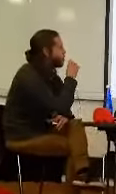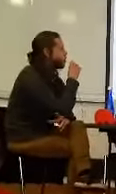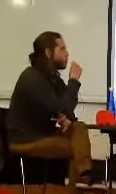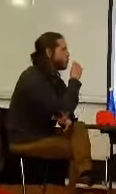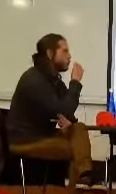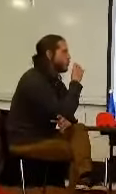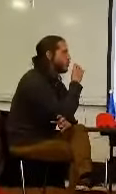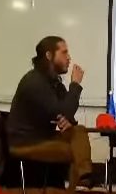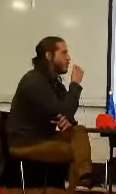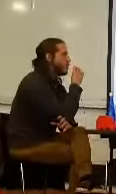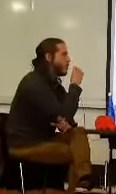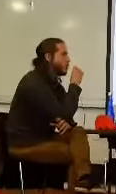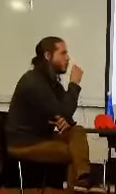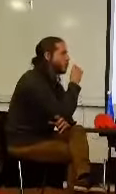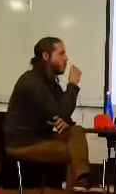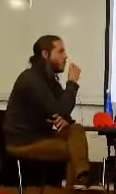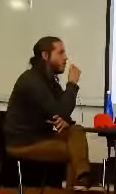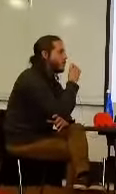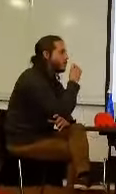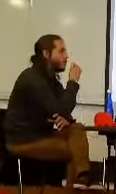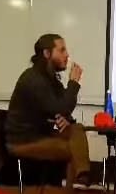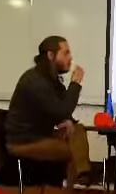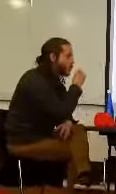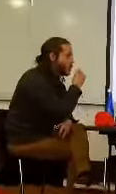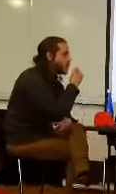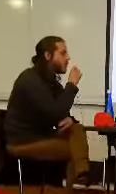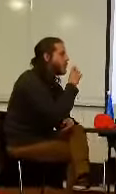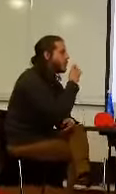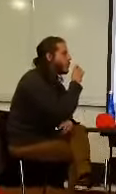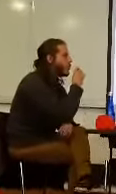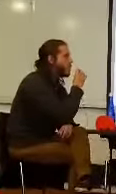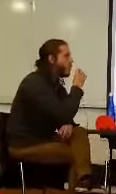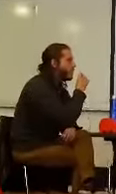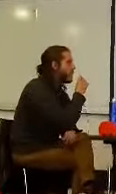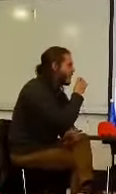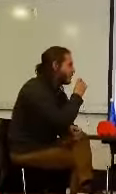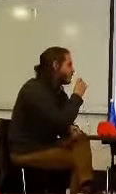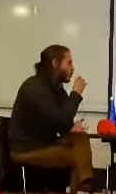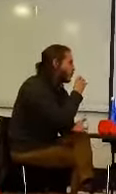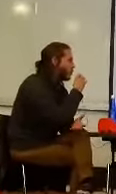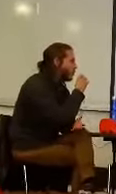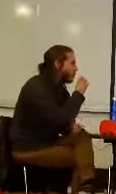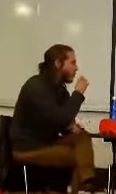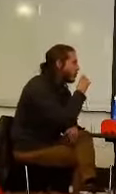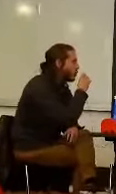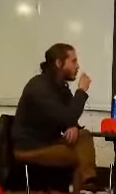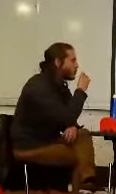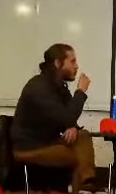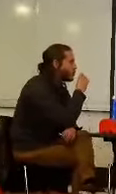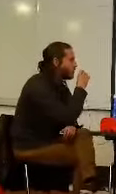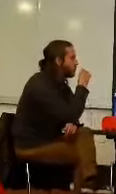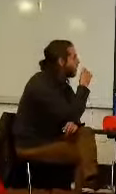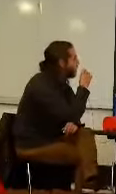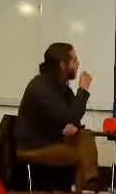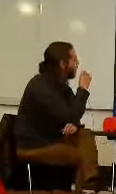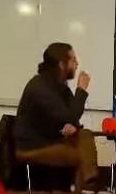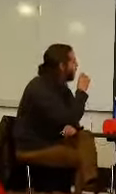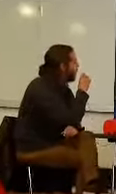el proceso de construcción obviamente tuvo tensiones y hubo debates, como es lógico, en un proceso de